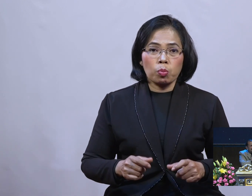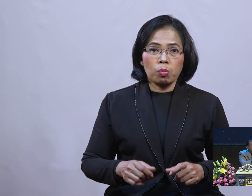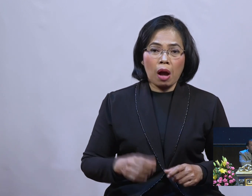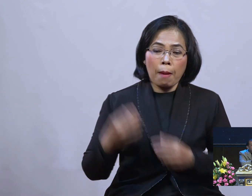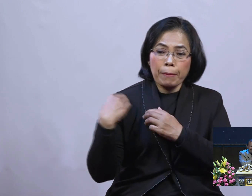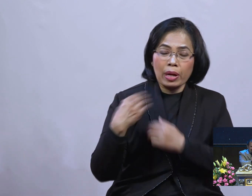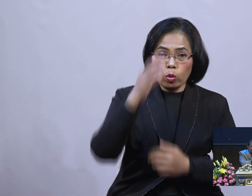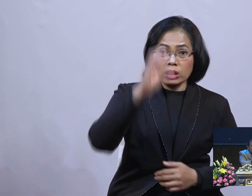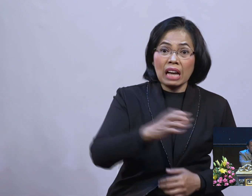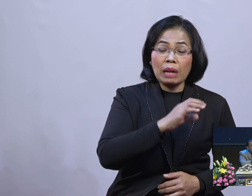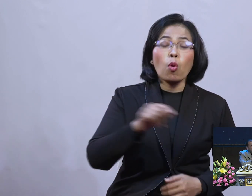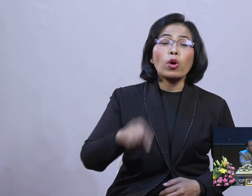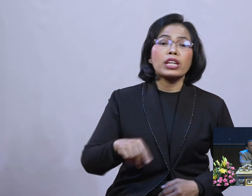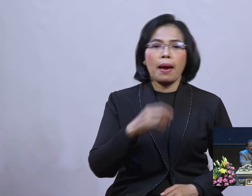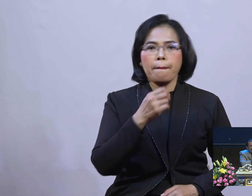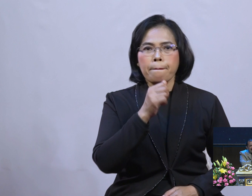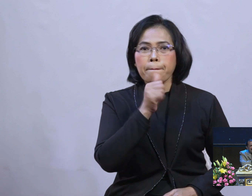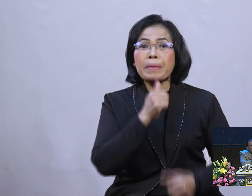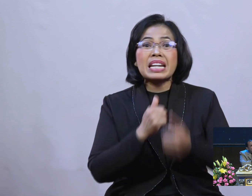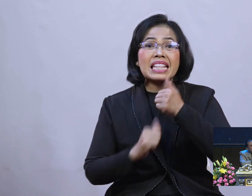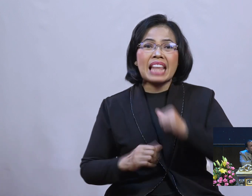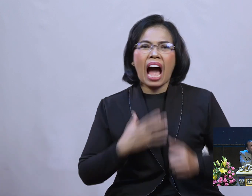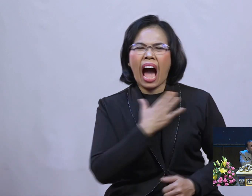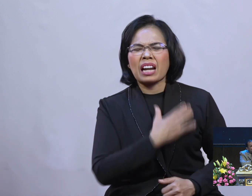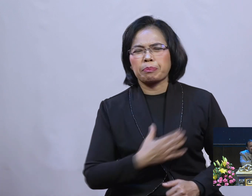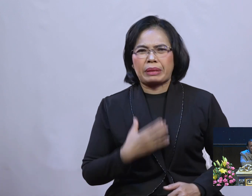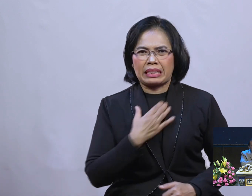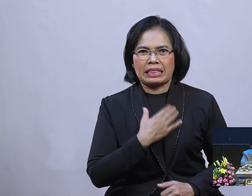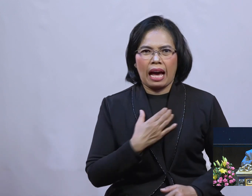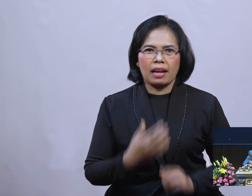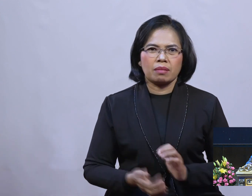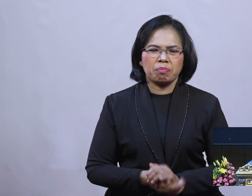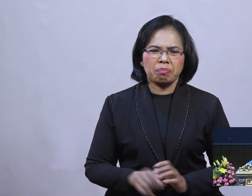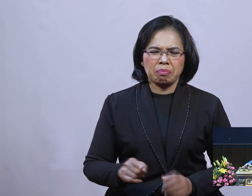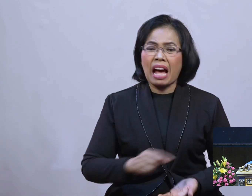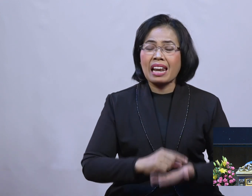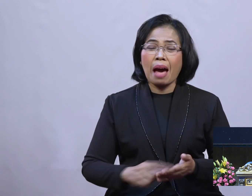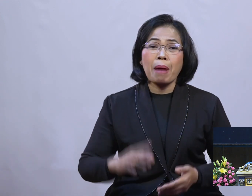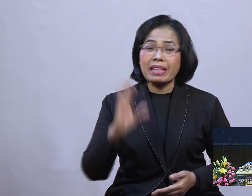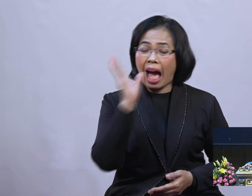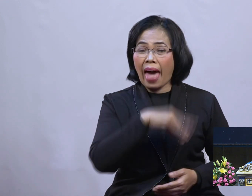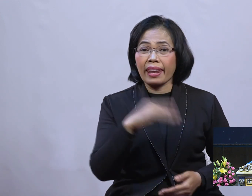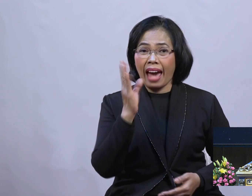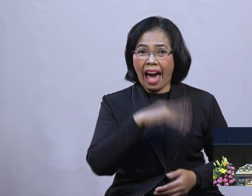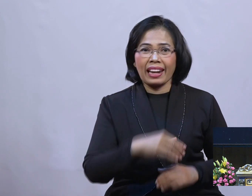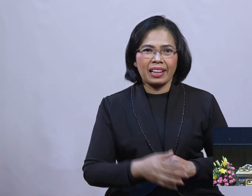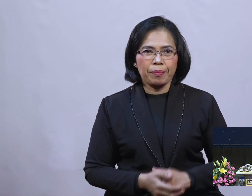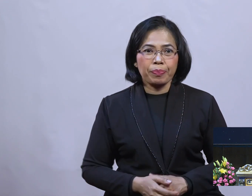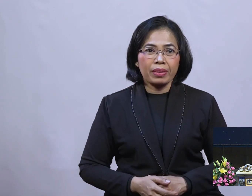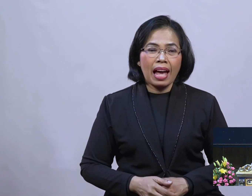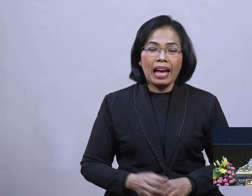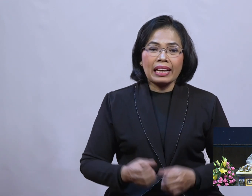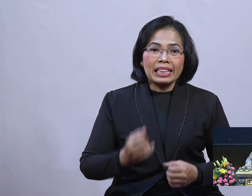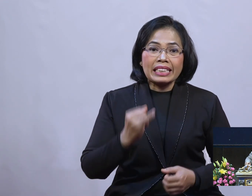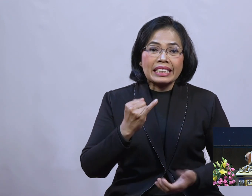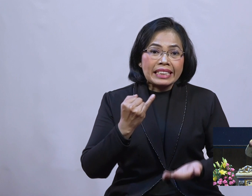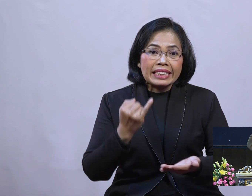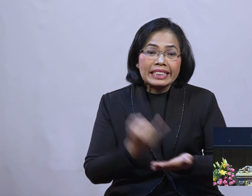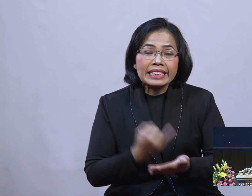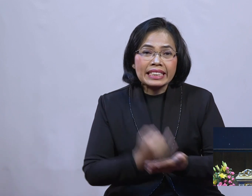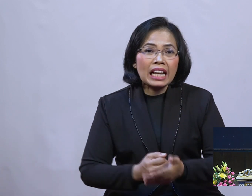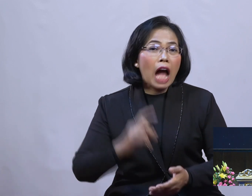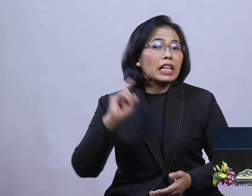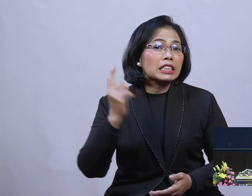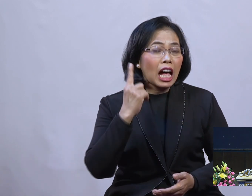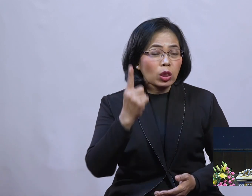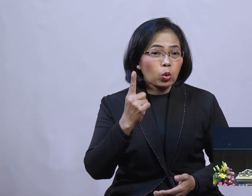tak berbekas dalam Tuhan ngapain sih bikin nama-nama aneh itu Hai Injil kitanya satu Injil Kerajaan Injil